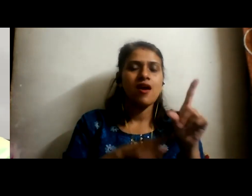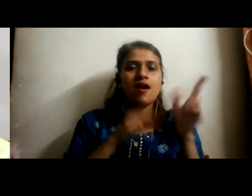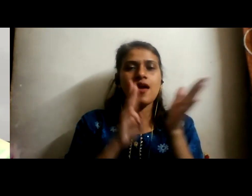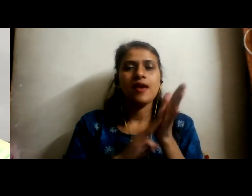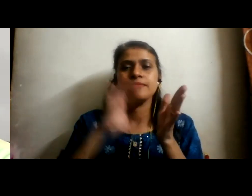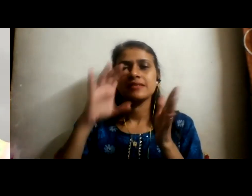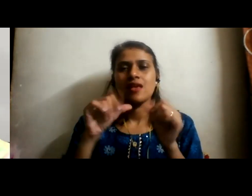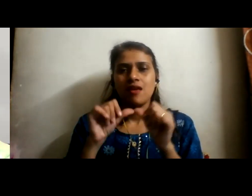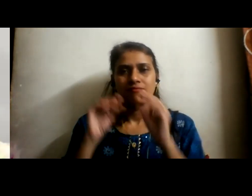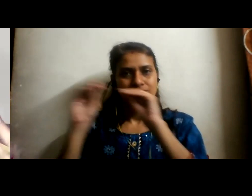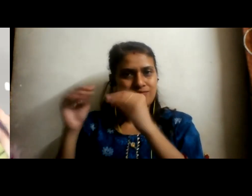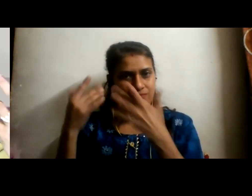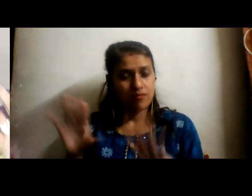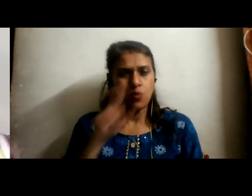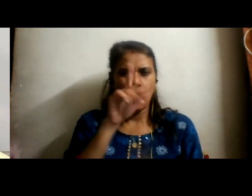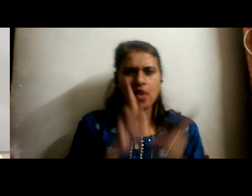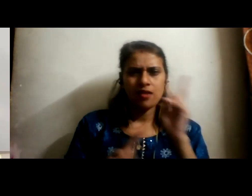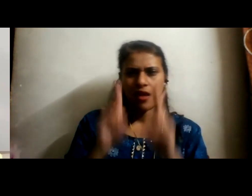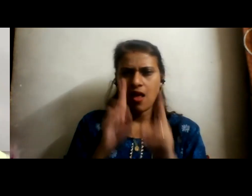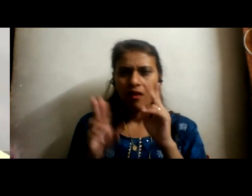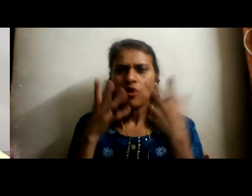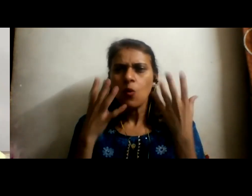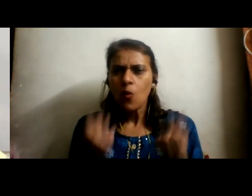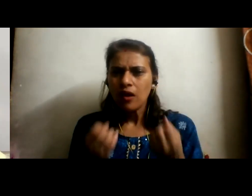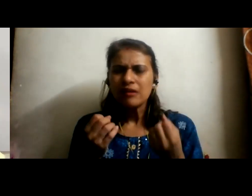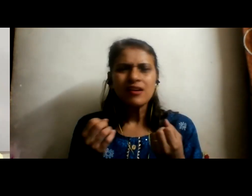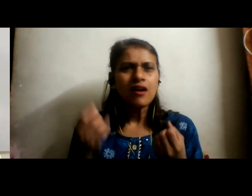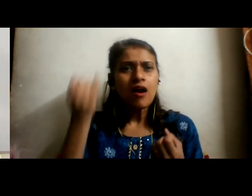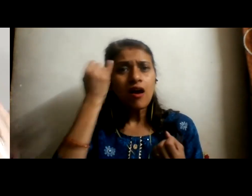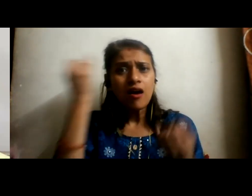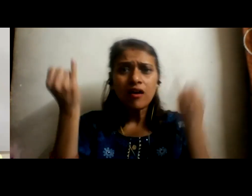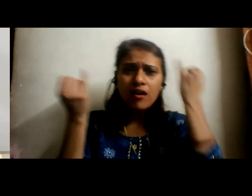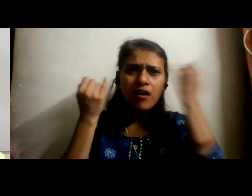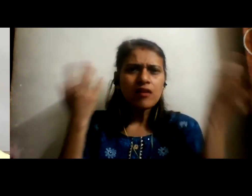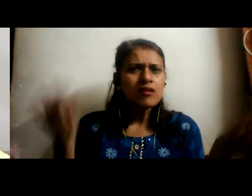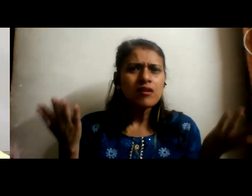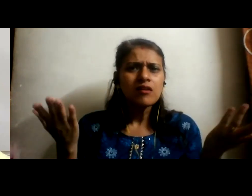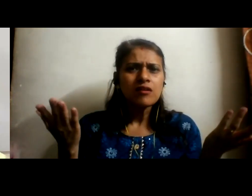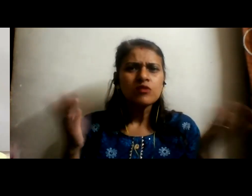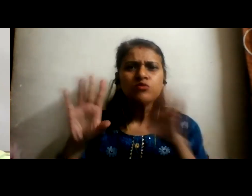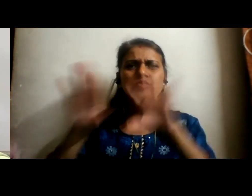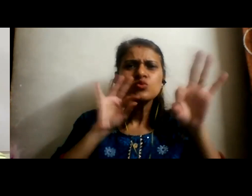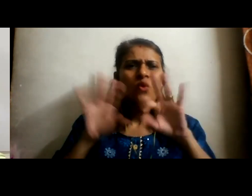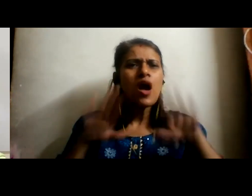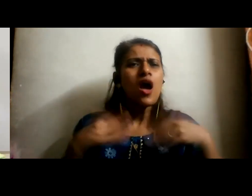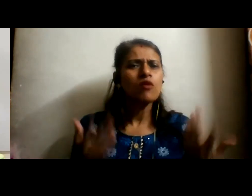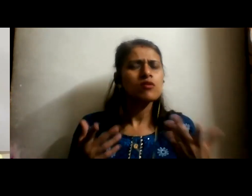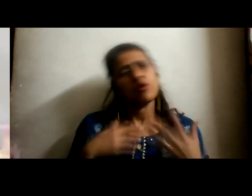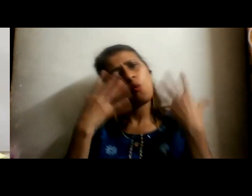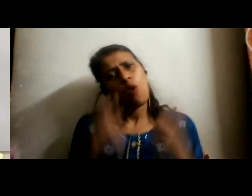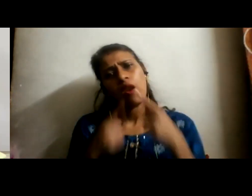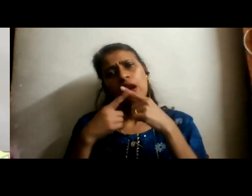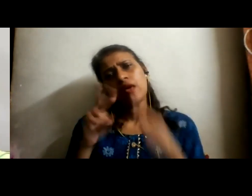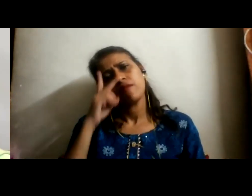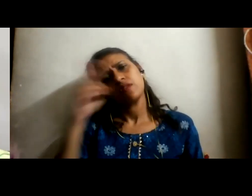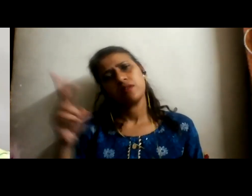मीडिया करना चाह रहे थे, एक एडिटिंग कर, मुझे तो समझ ही नहीं आया कि कहाँ से ये लोग कहाँ से ये करियर चुने हैं, नहीं हम टीवी में देखते हैं,